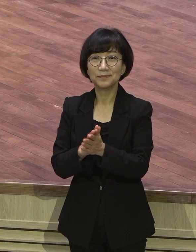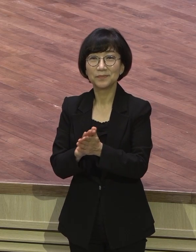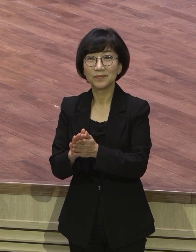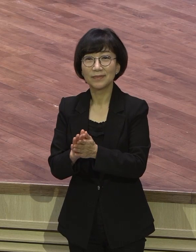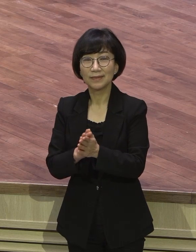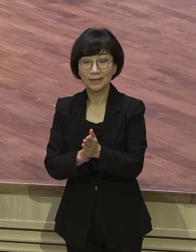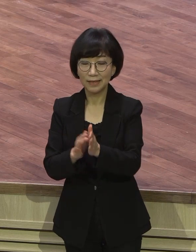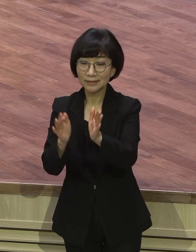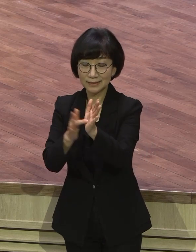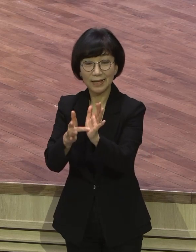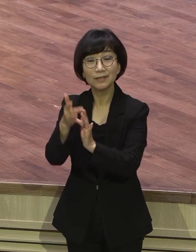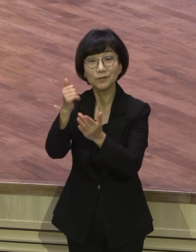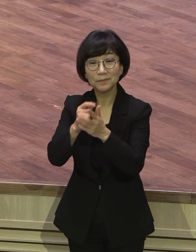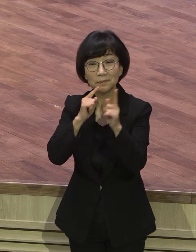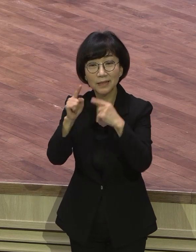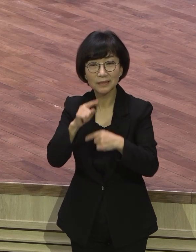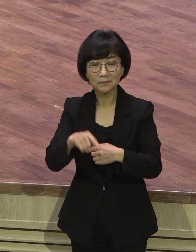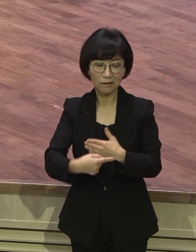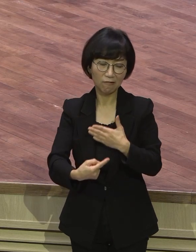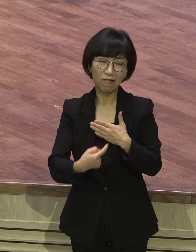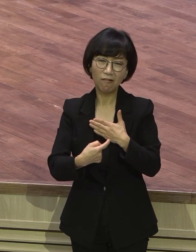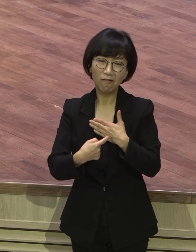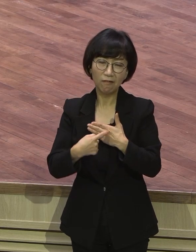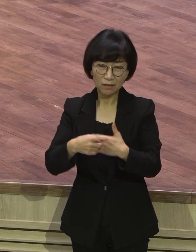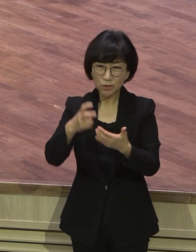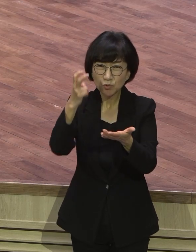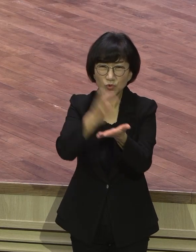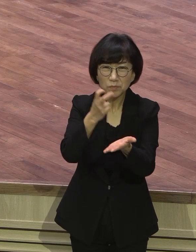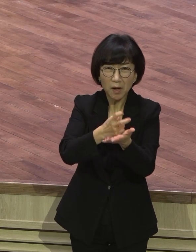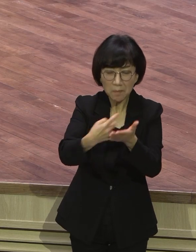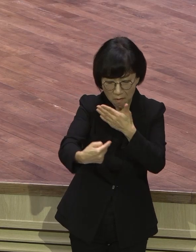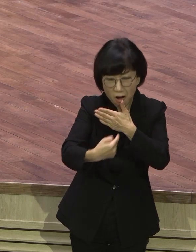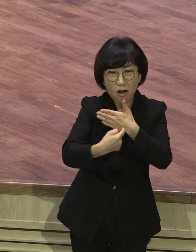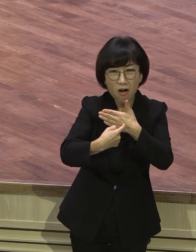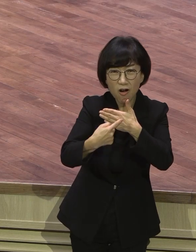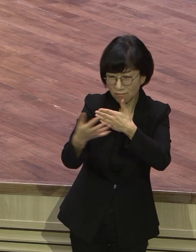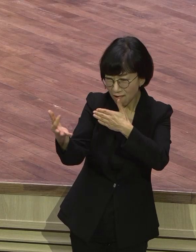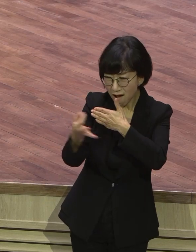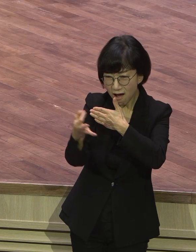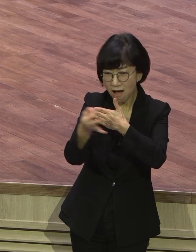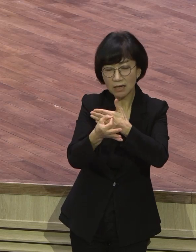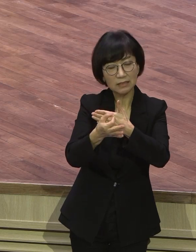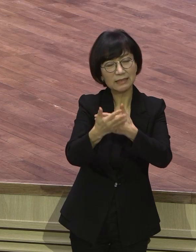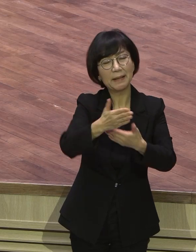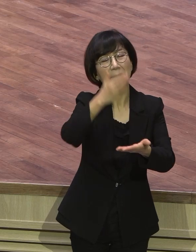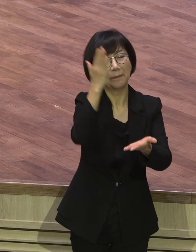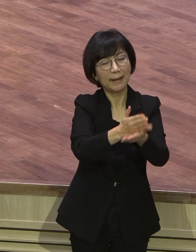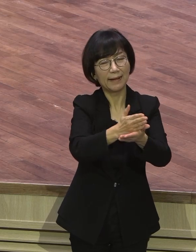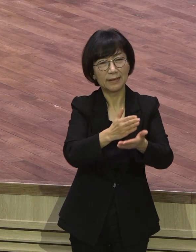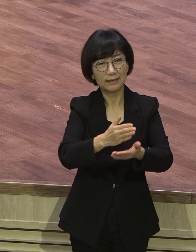형식적 율법주의의 삶을 깨트리는 말씀을 하고 계십니다